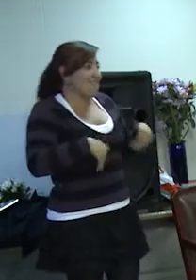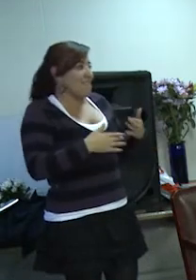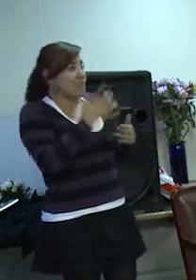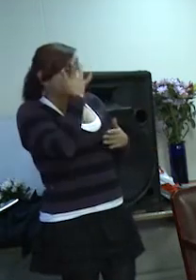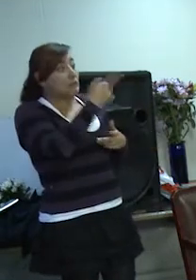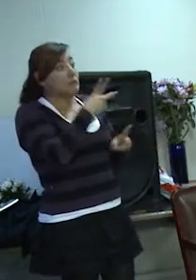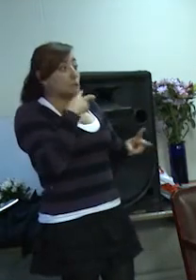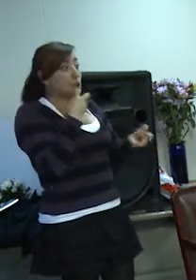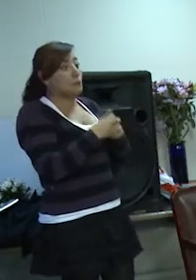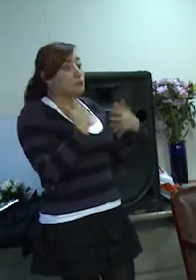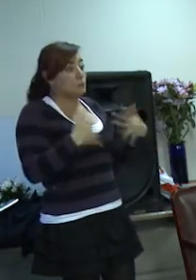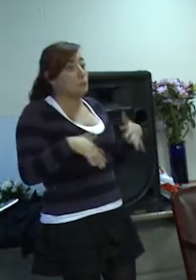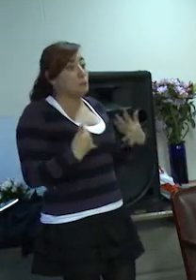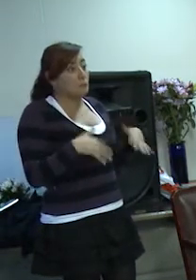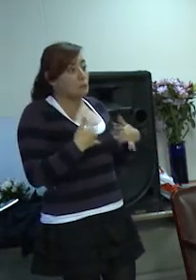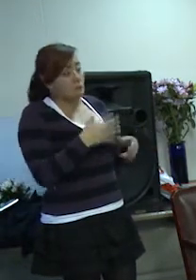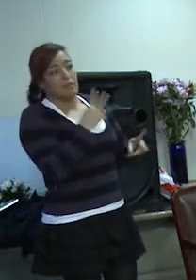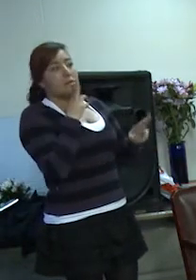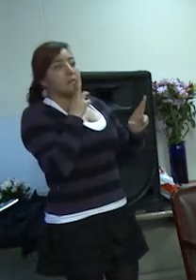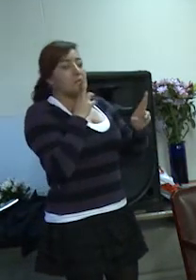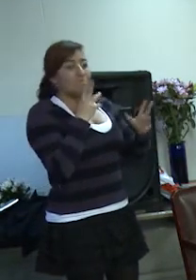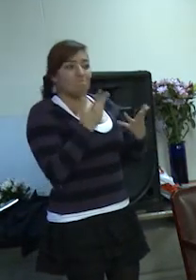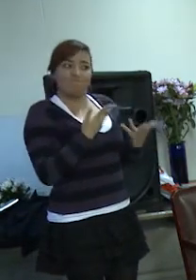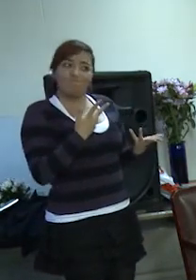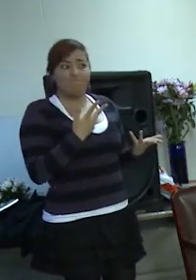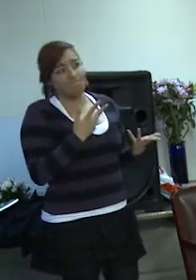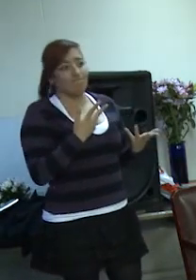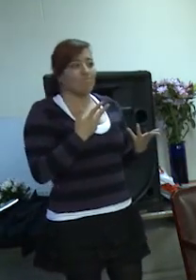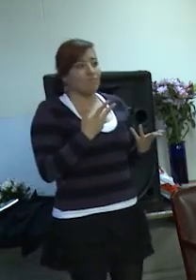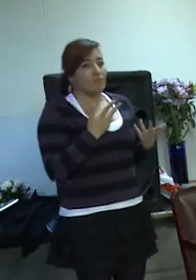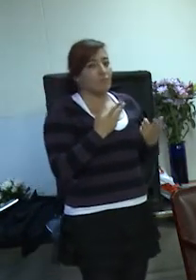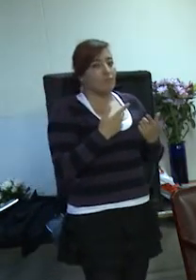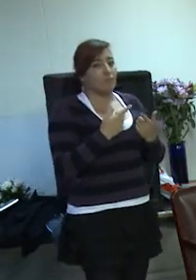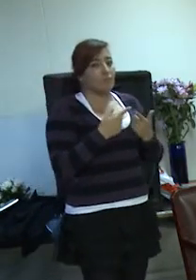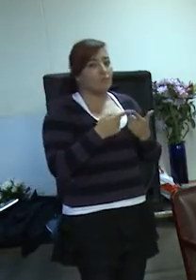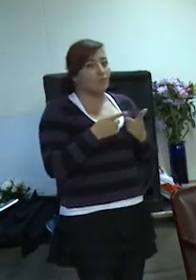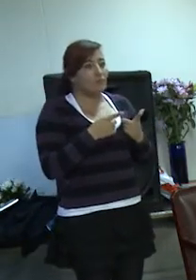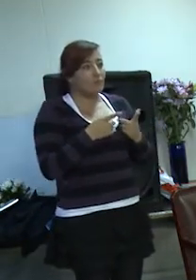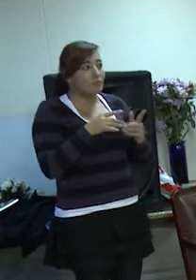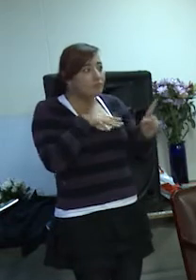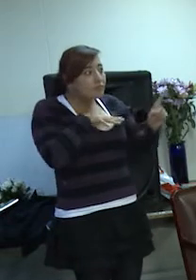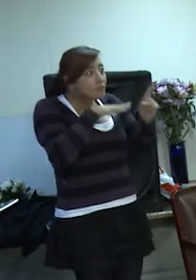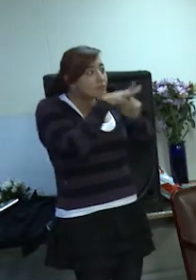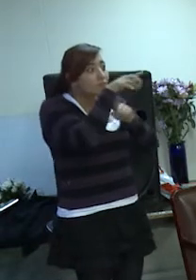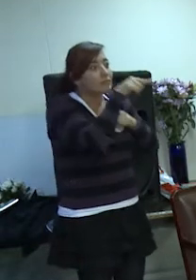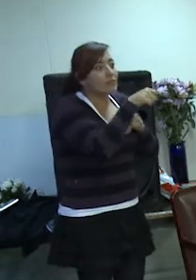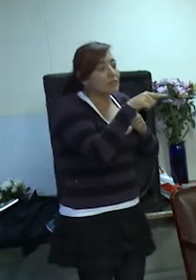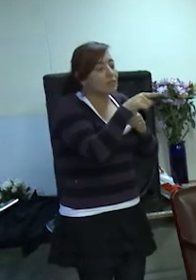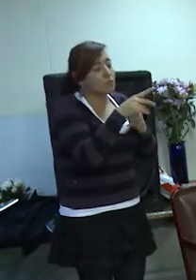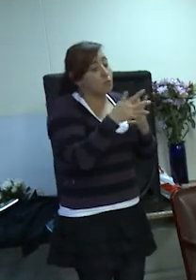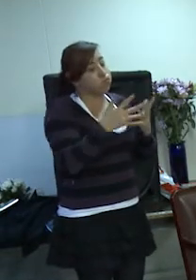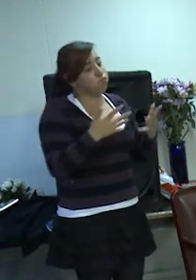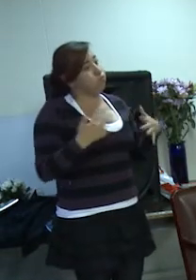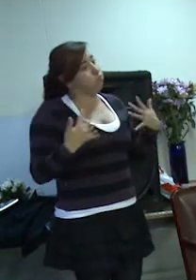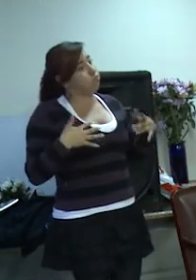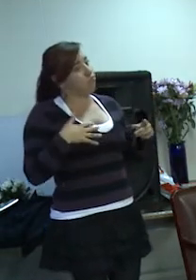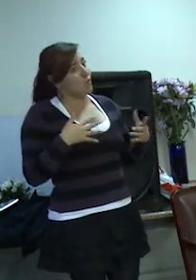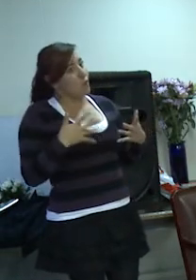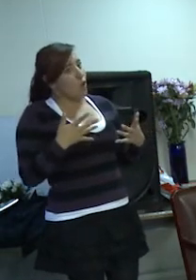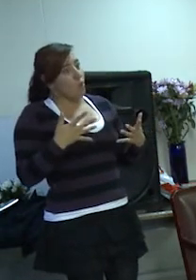parece bastante complejo, ¿sí? Yo pienso que llegar a incidir allí tiene que ser una